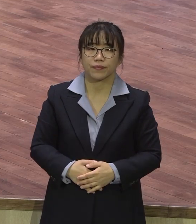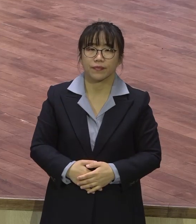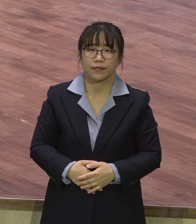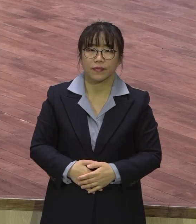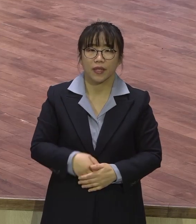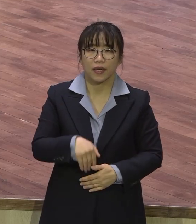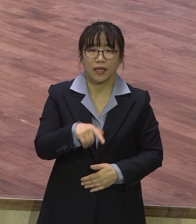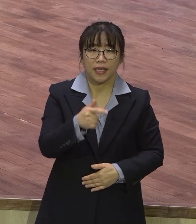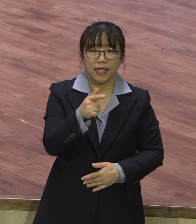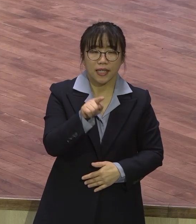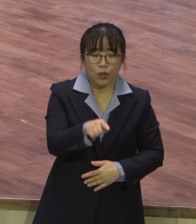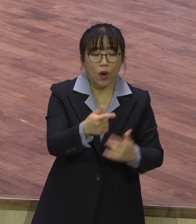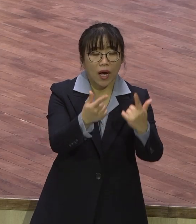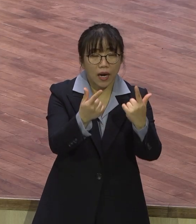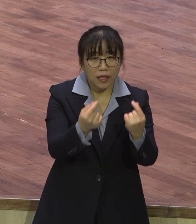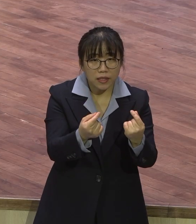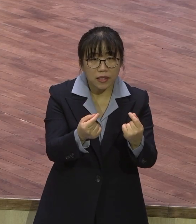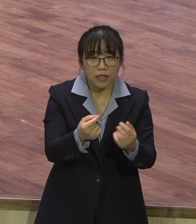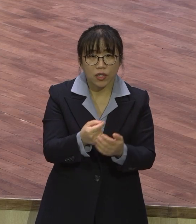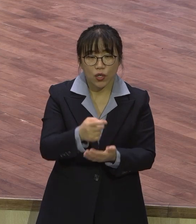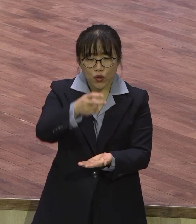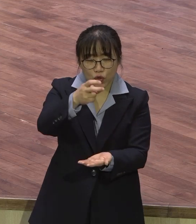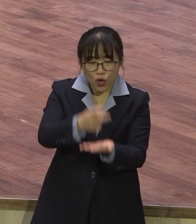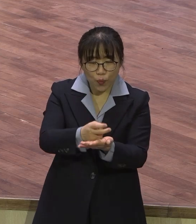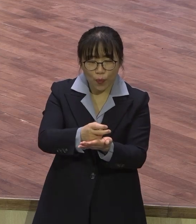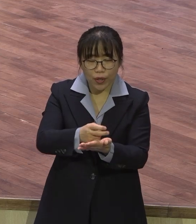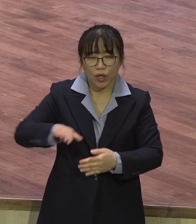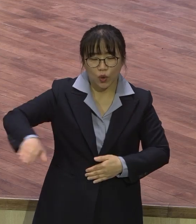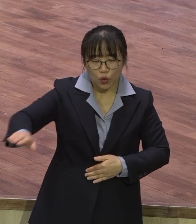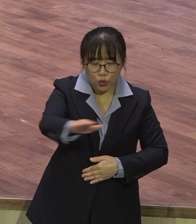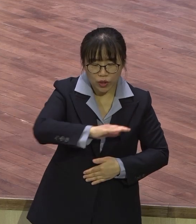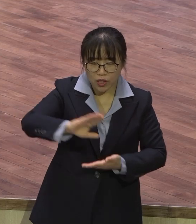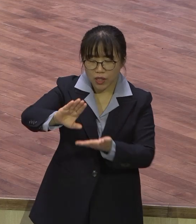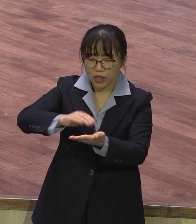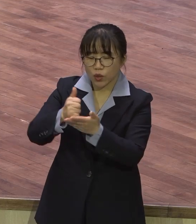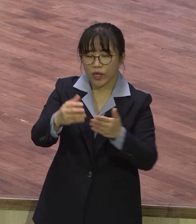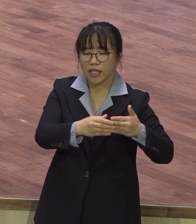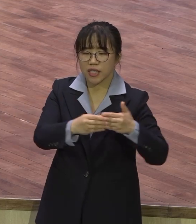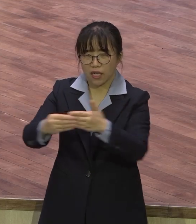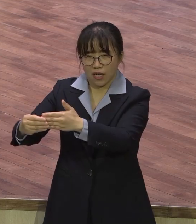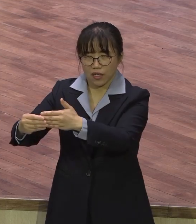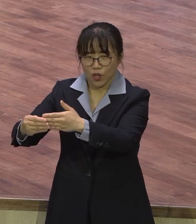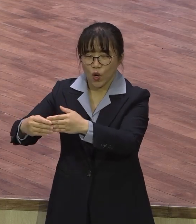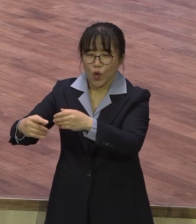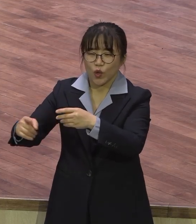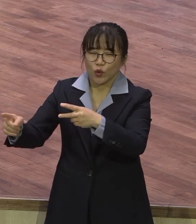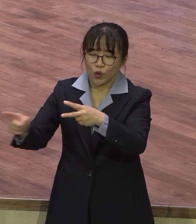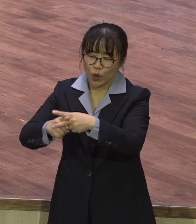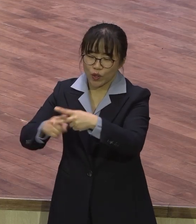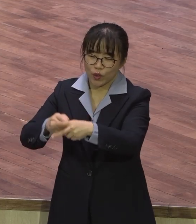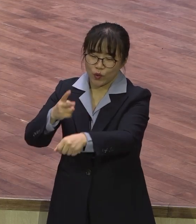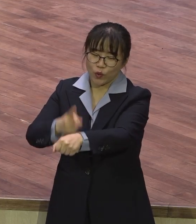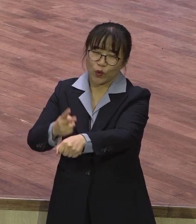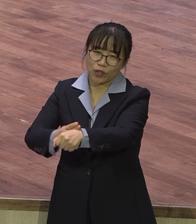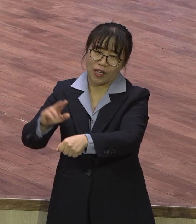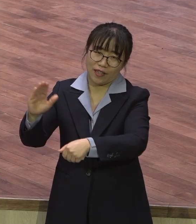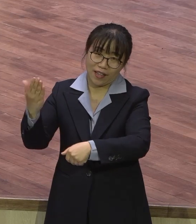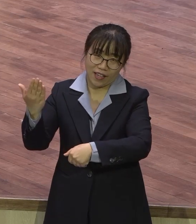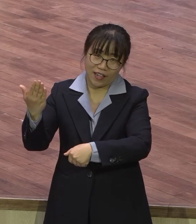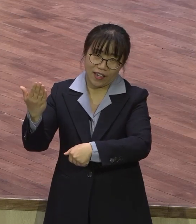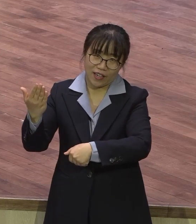이같이 율법이 우리를 그리스도께로 인도하는 초등교사가 되어 우리로 하여금 믿음으로